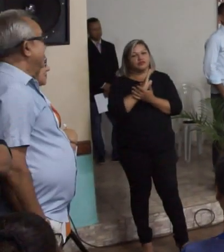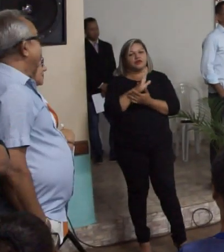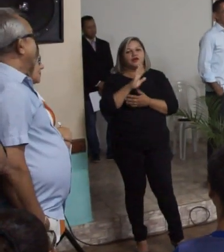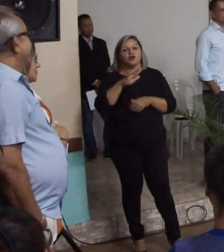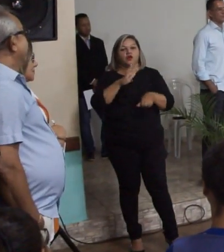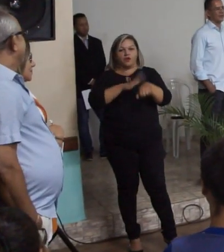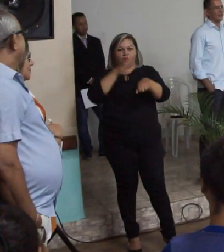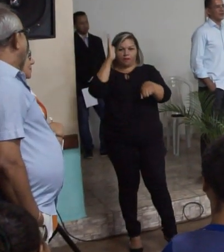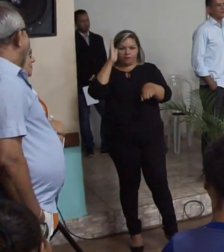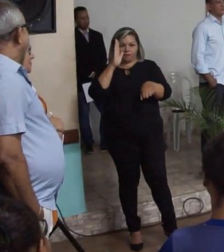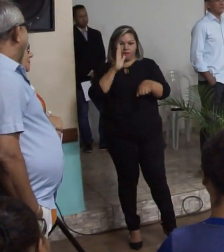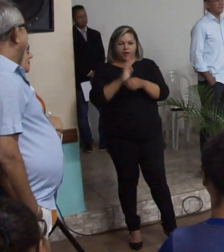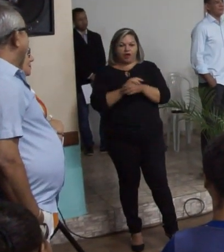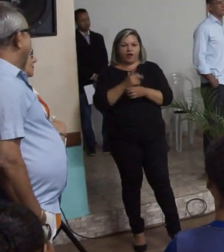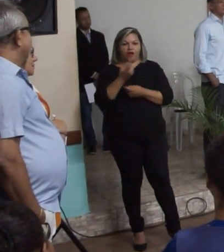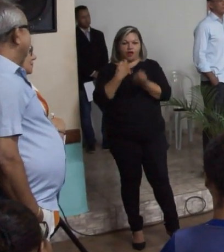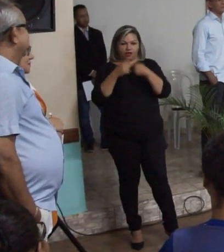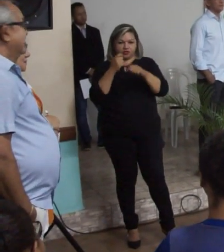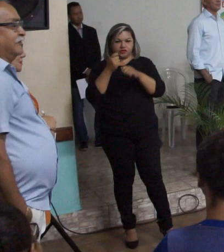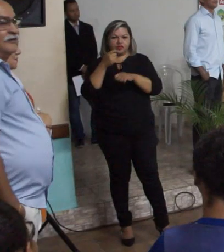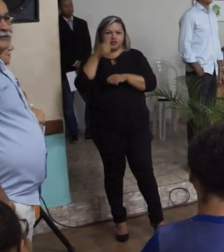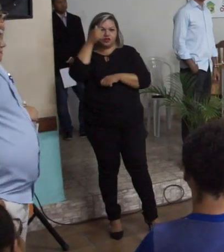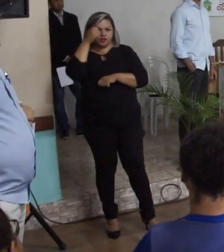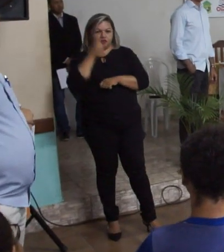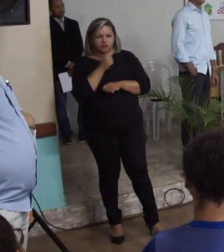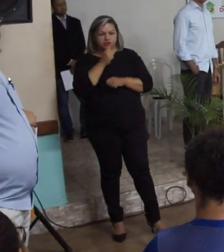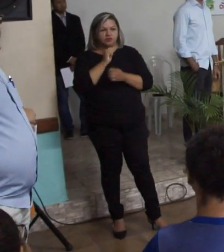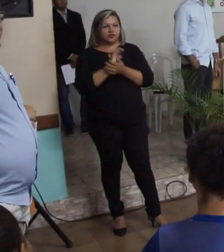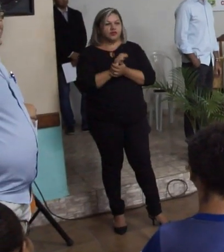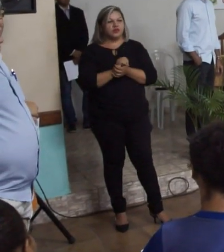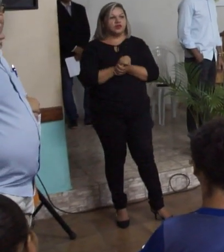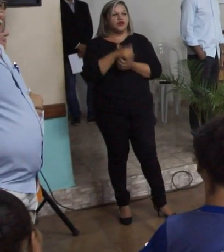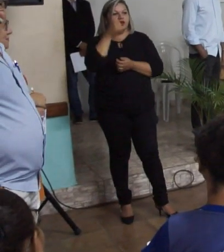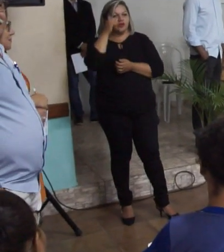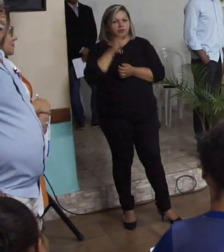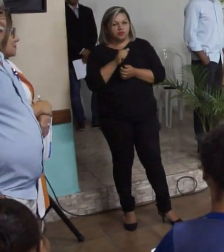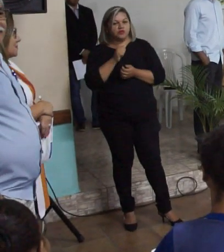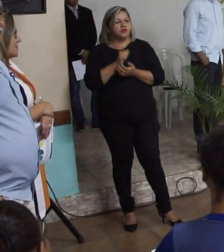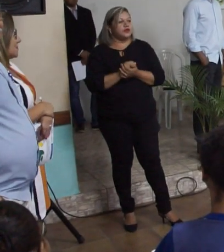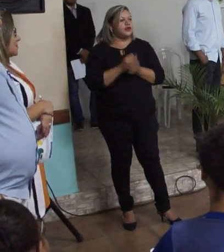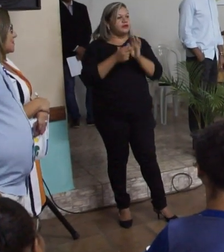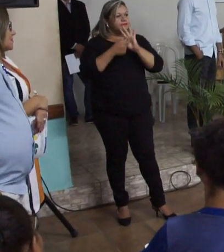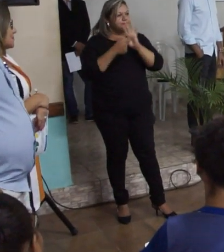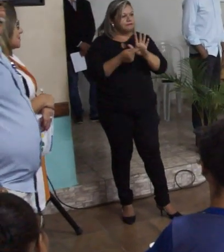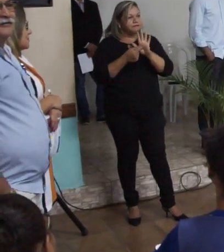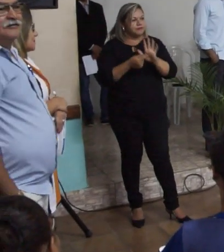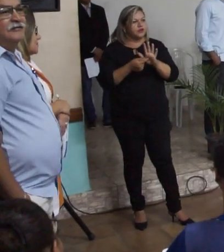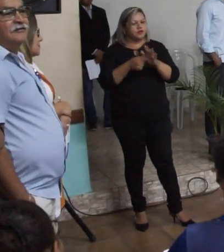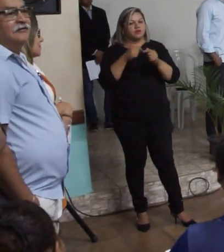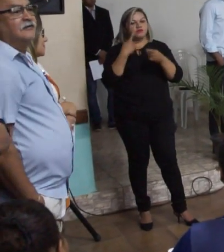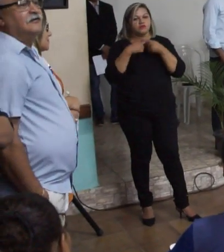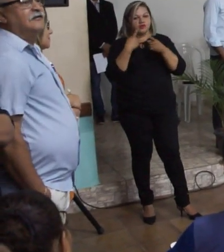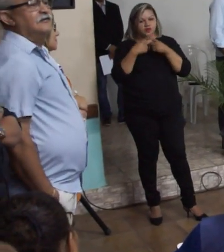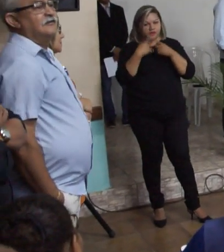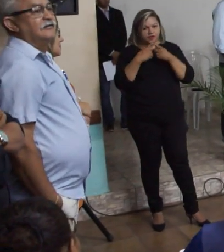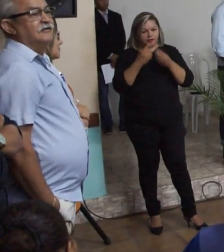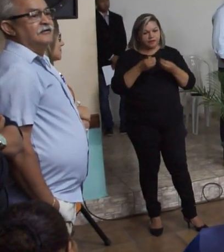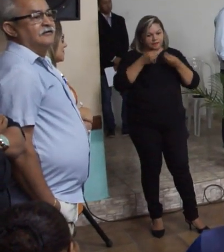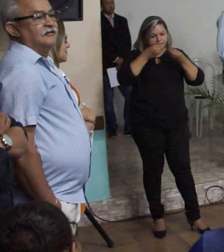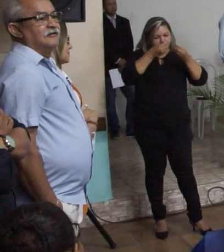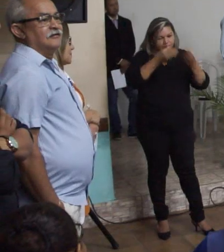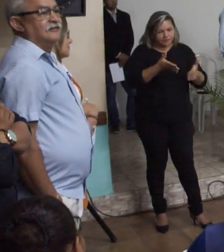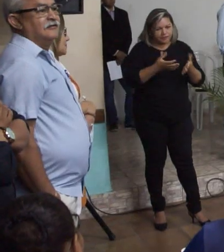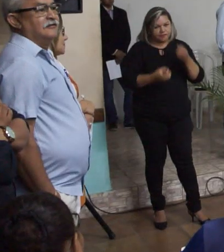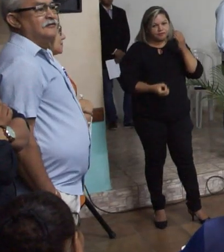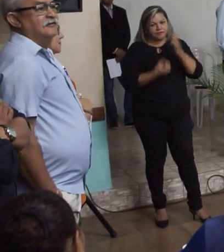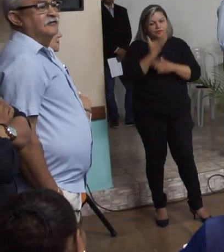Mulher, as mulheres empreendedoras. Nós vamos apostar na mulher, e sabemos que o que ela pega lá, ela vai investir, porque ela precisa